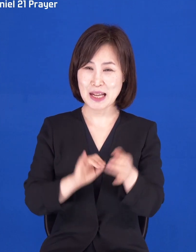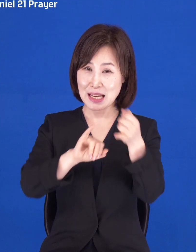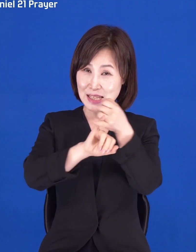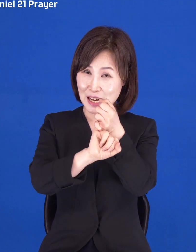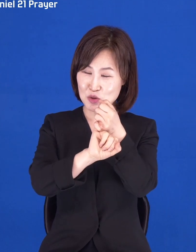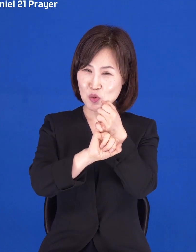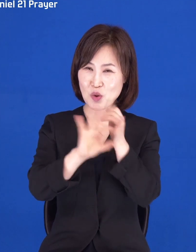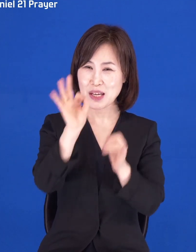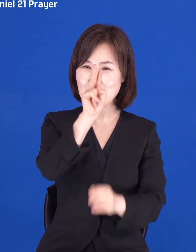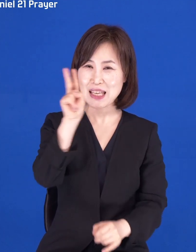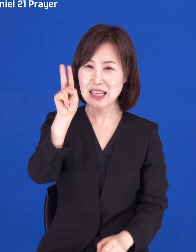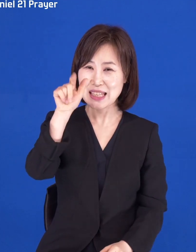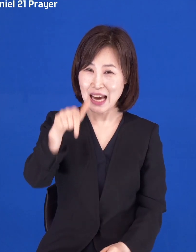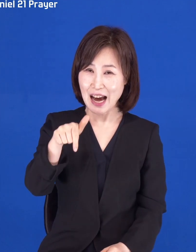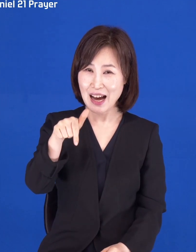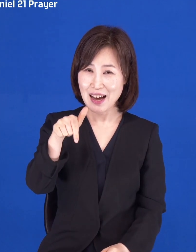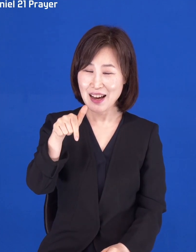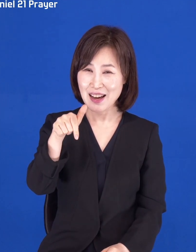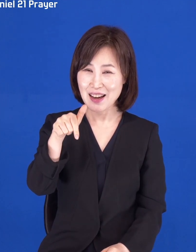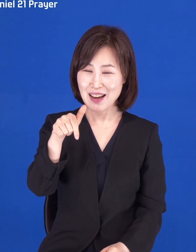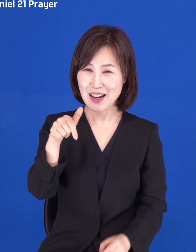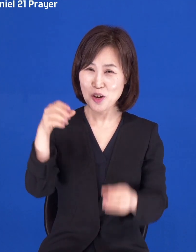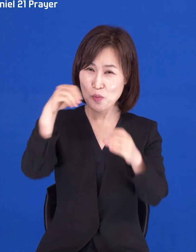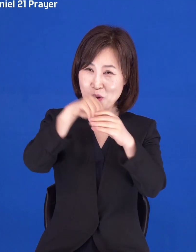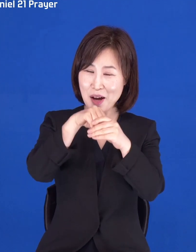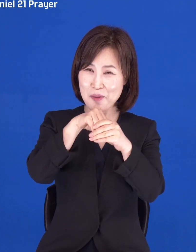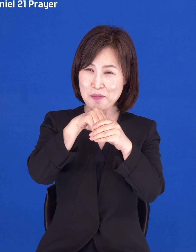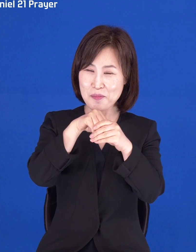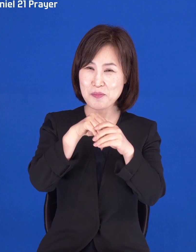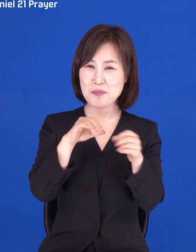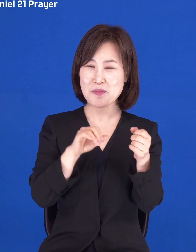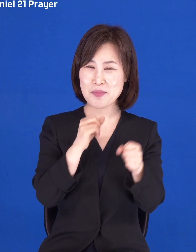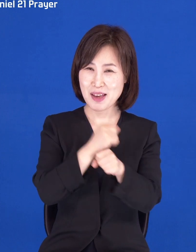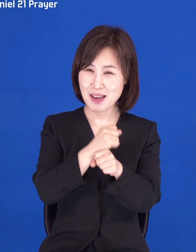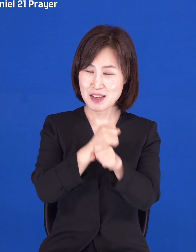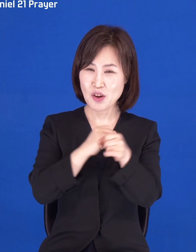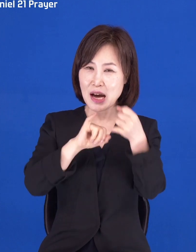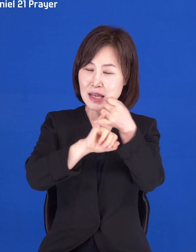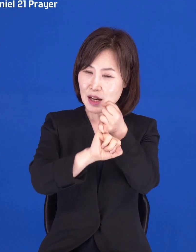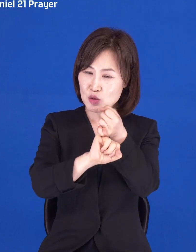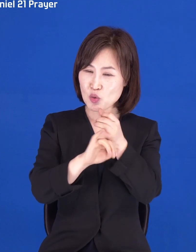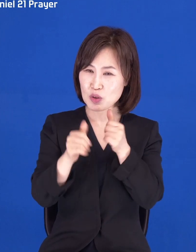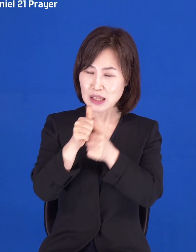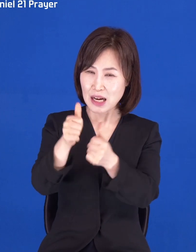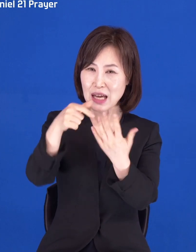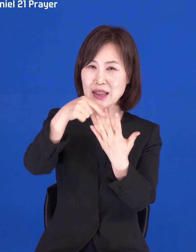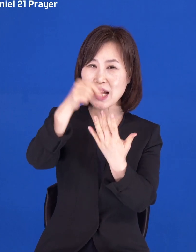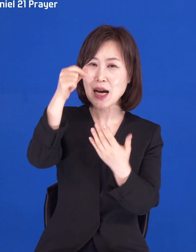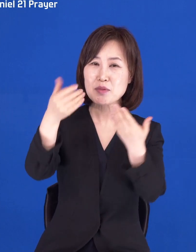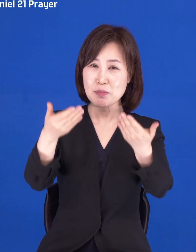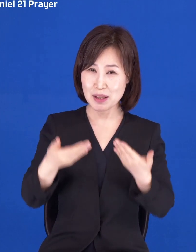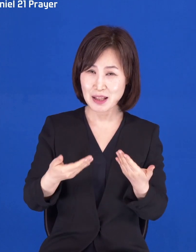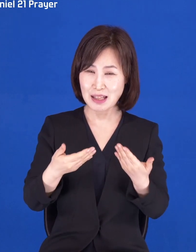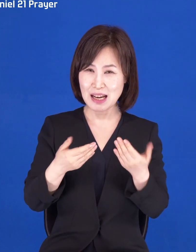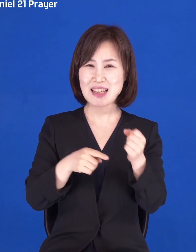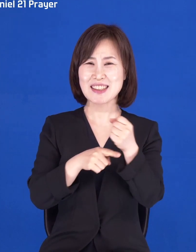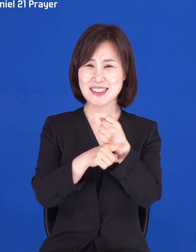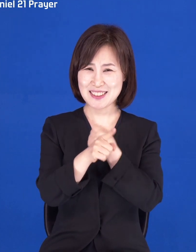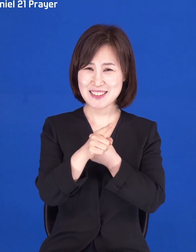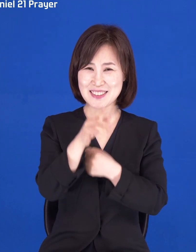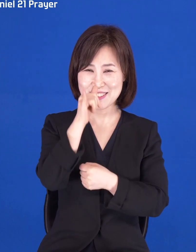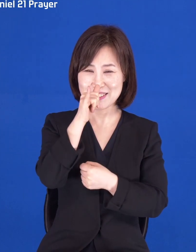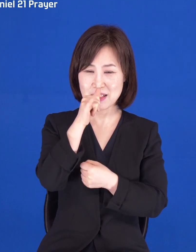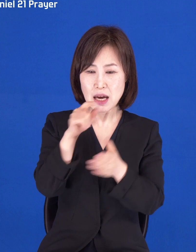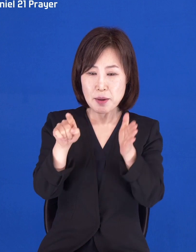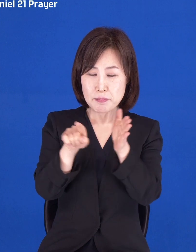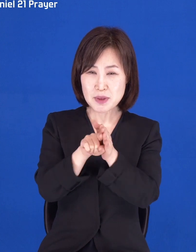지어주셨는데 한자로 풀면 약속을 따라서 택함을 받았다라는 뜻이 있습니다. 믿음